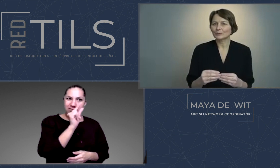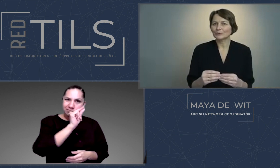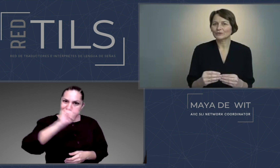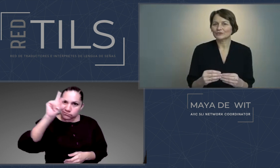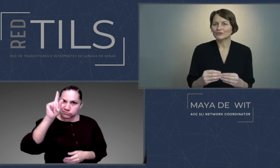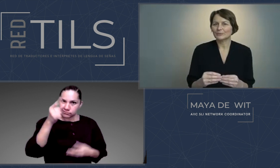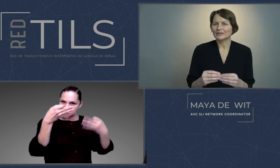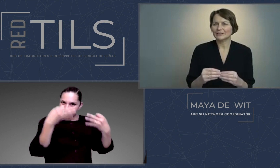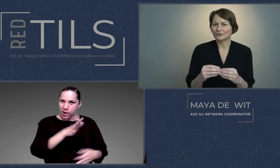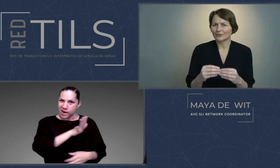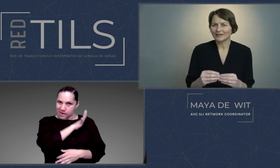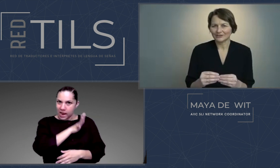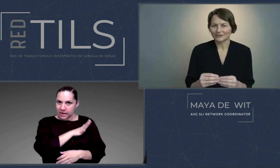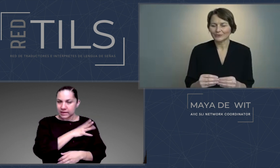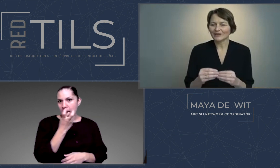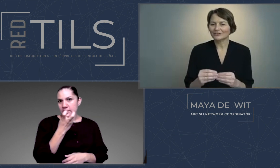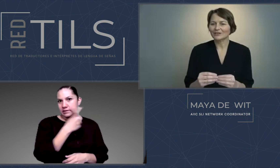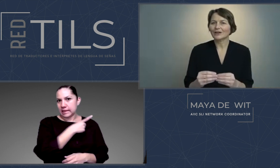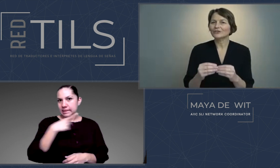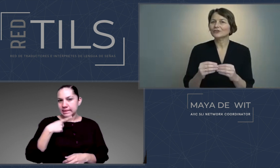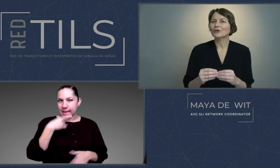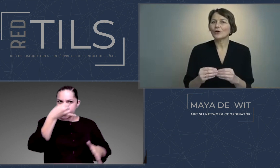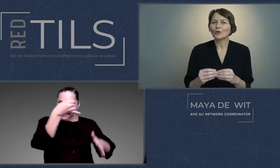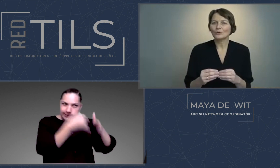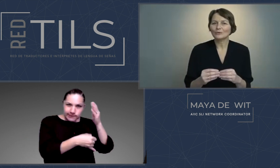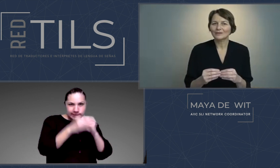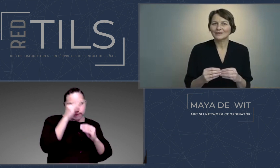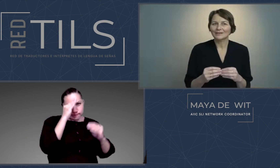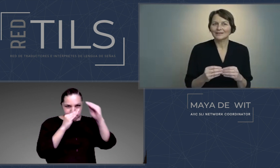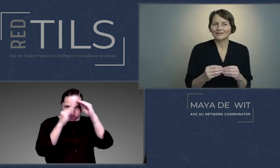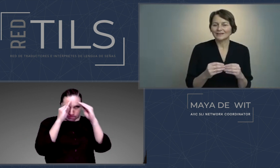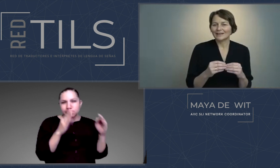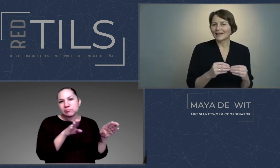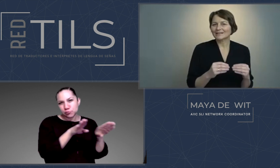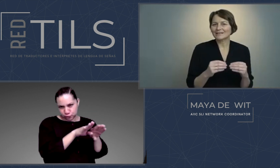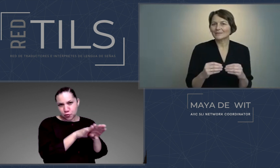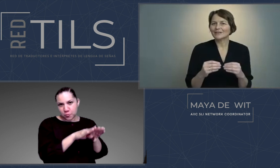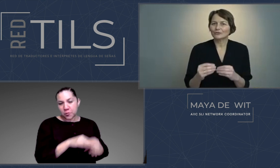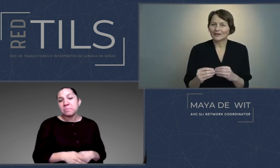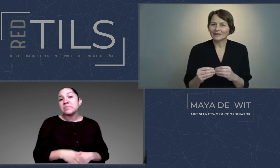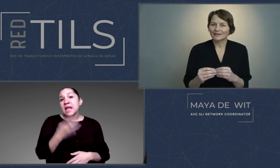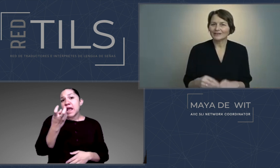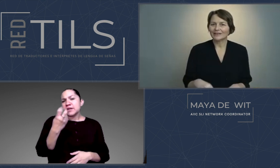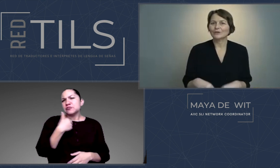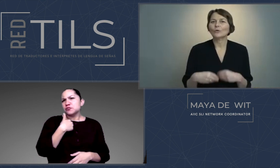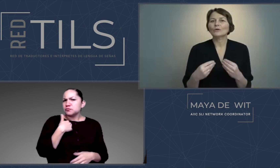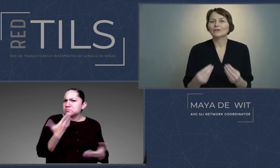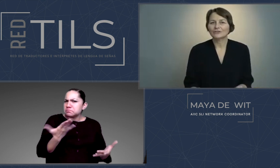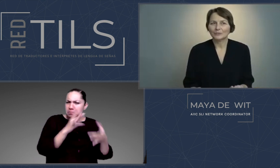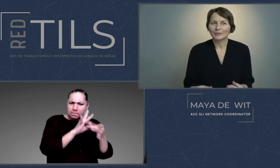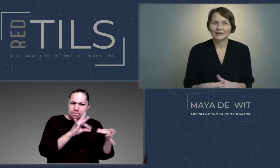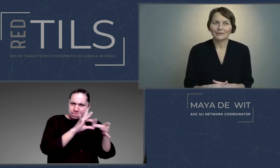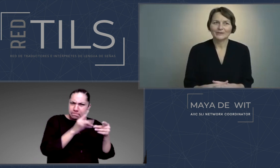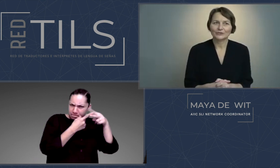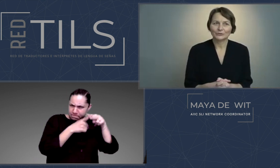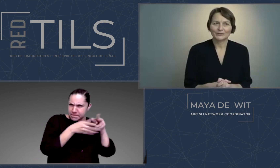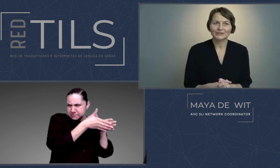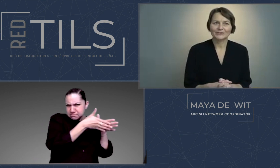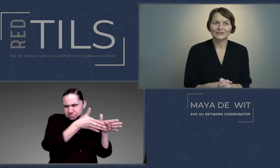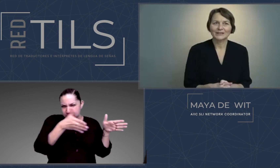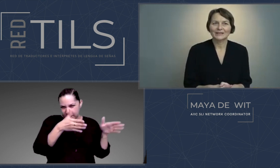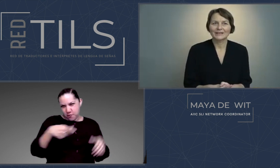decir. Ustedes me pidieron que hablara de por qué es importante que un intérprete de lengua